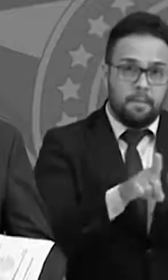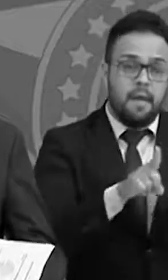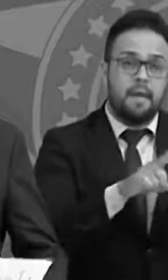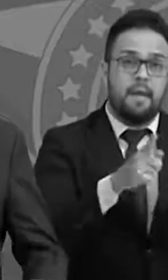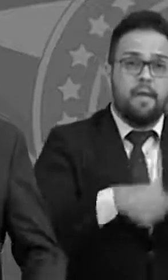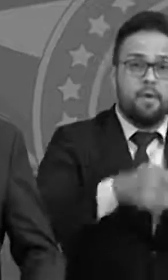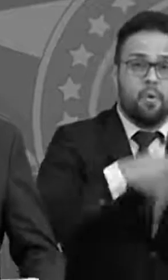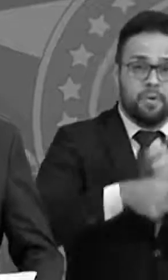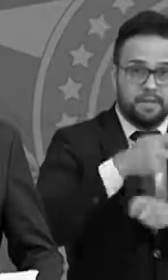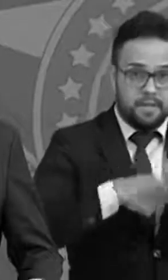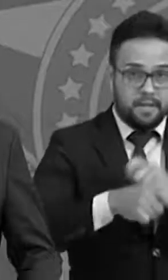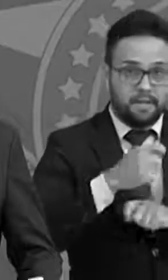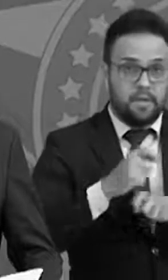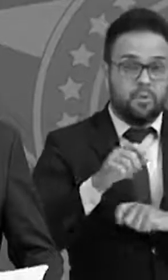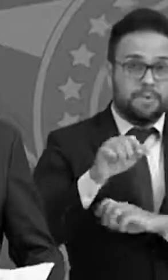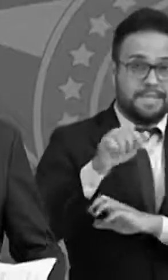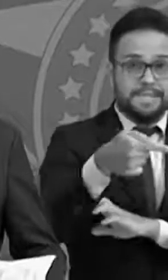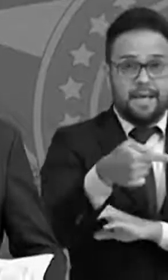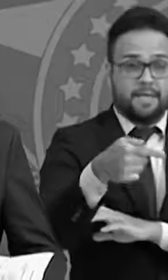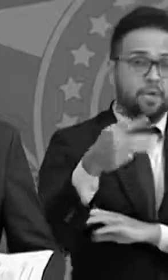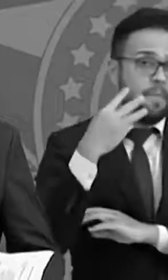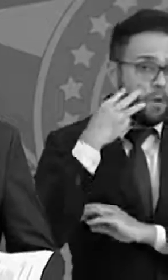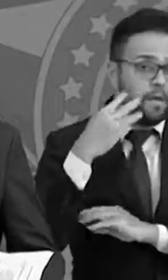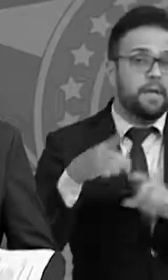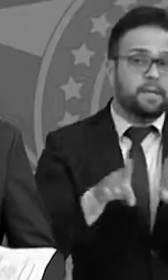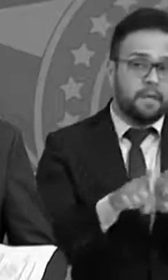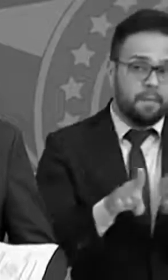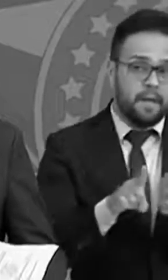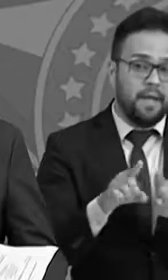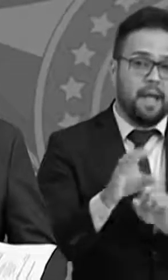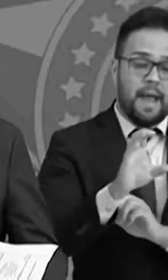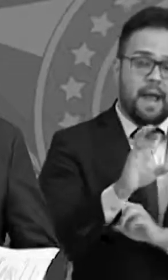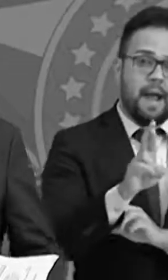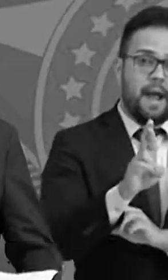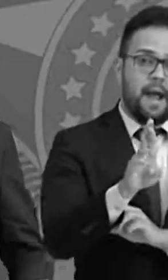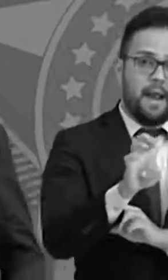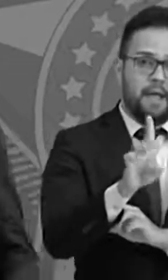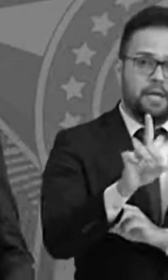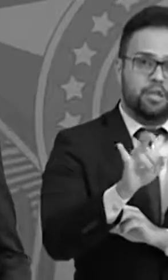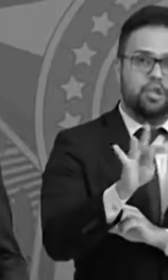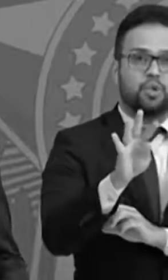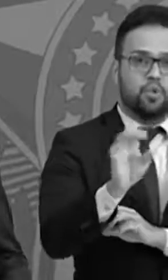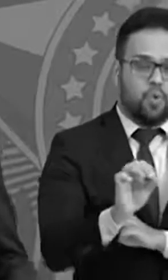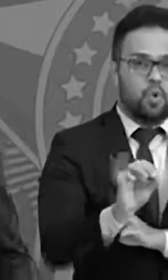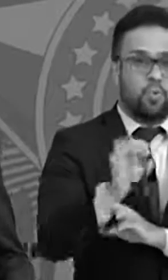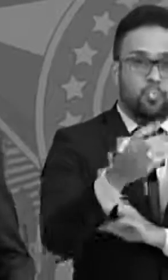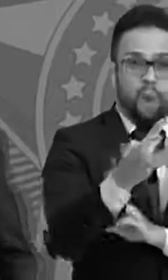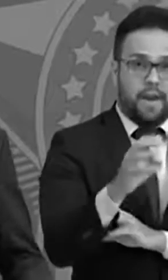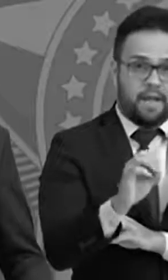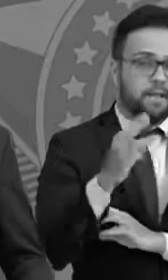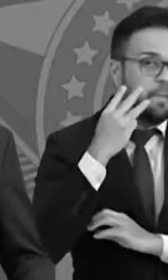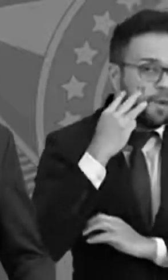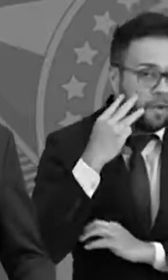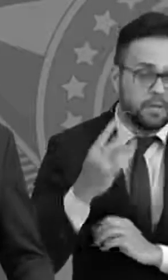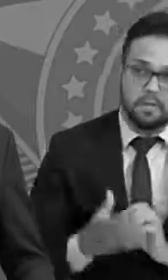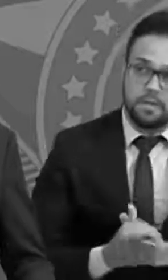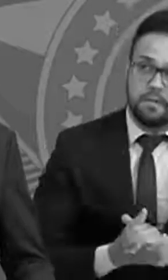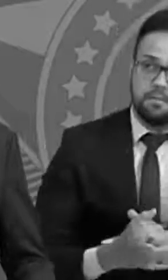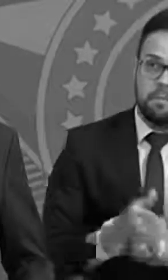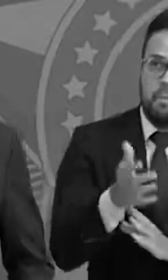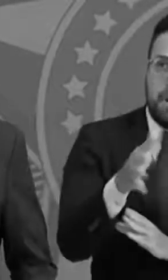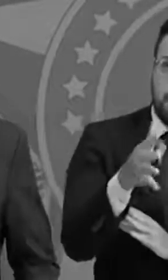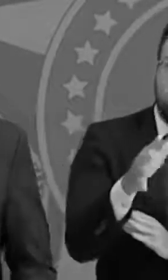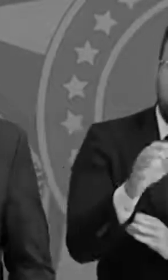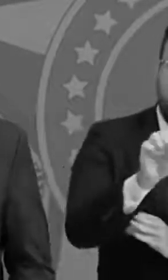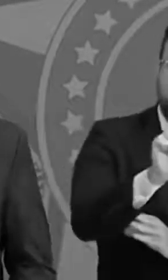Renegociação com bancos, 7 bilhões. E operação de crédito, 40 bilhões. Perfazendo um total de